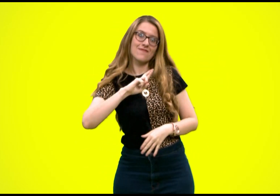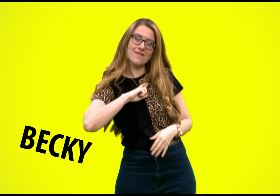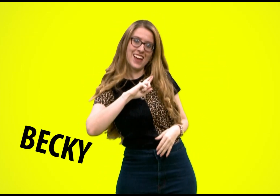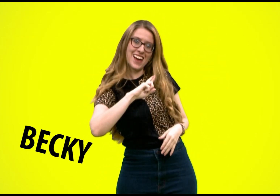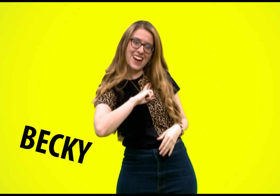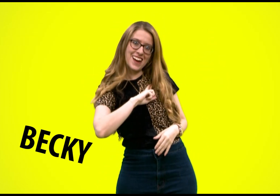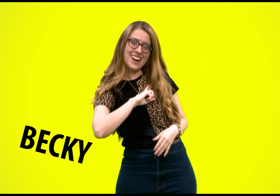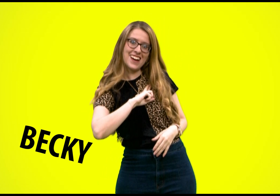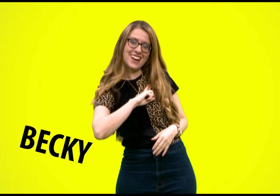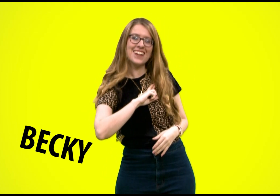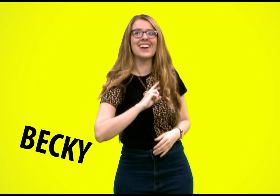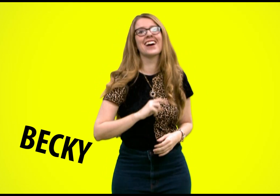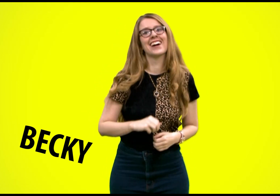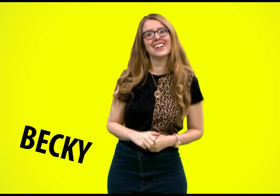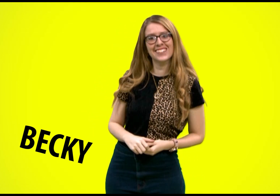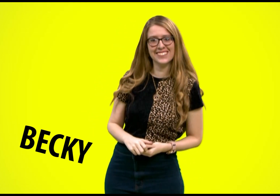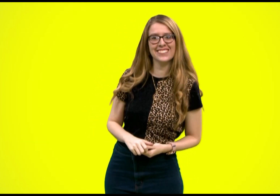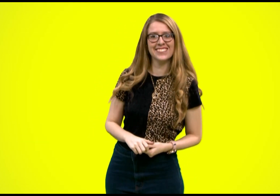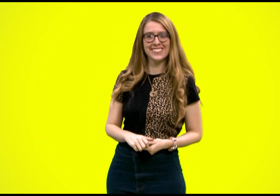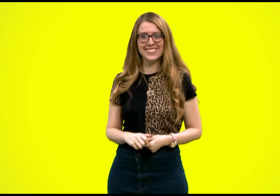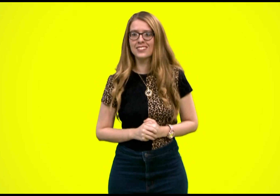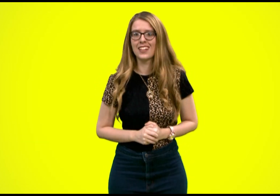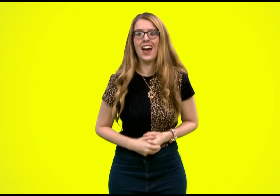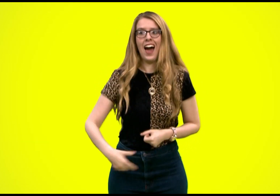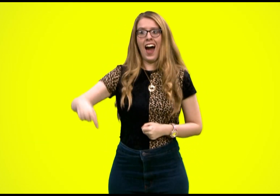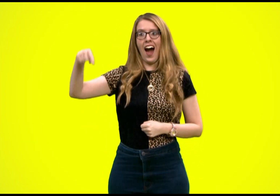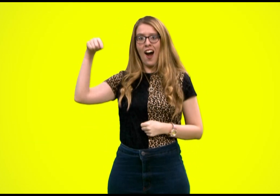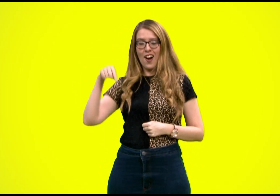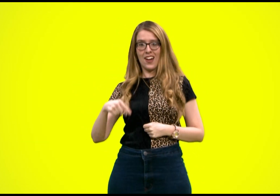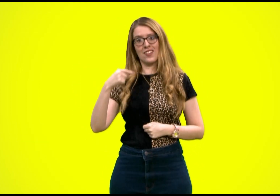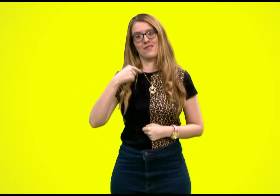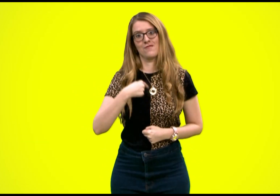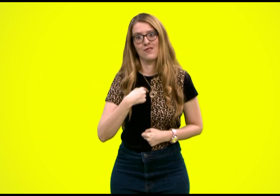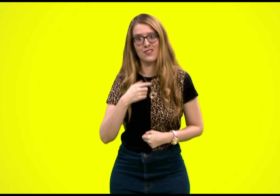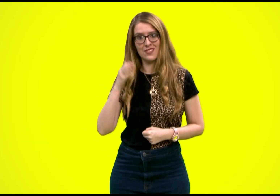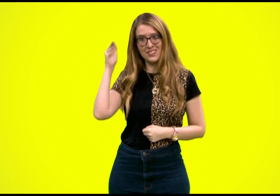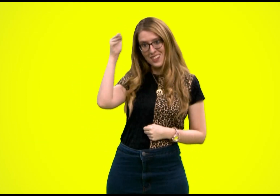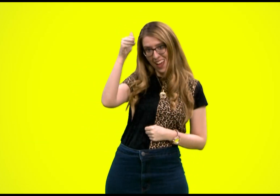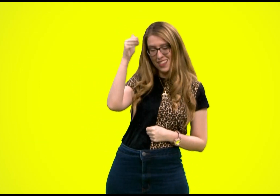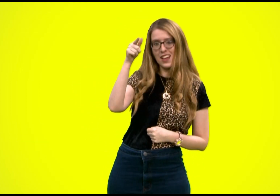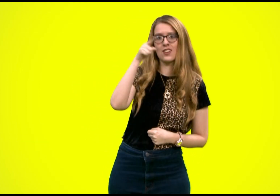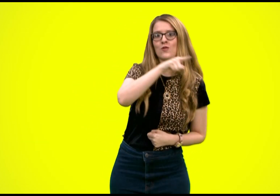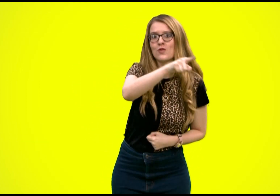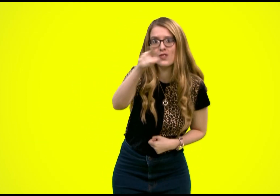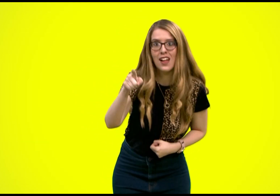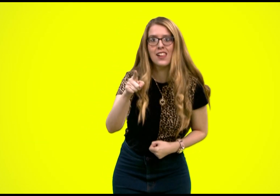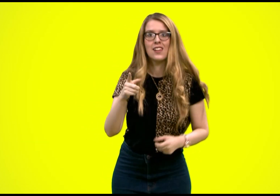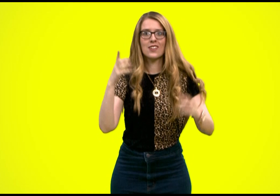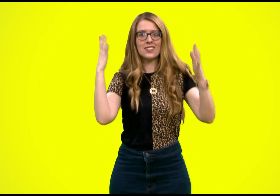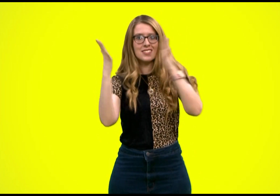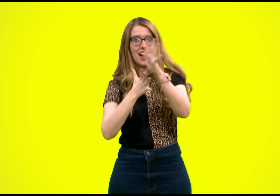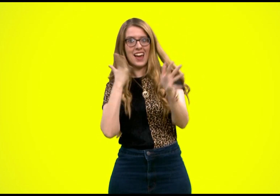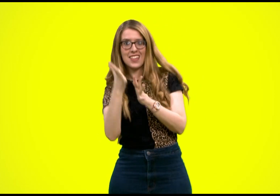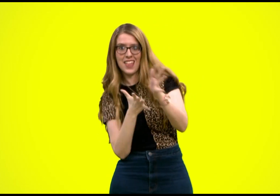soy beck y voy a enseñarles a todos lenguas de señas